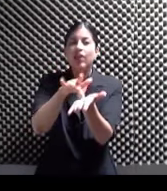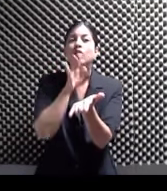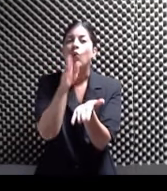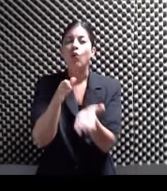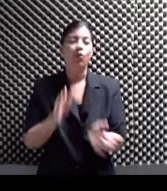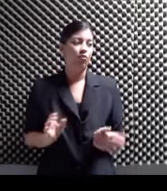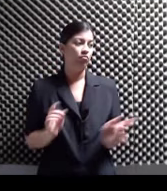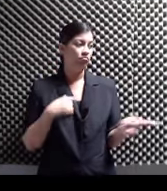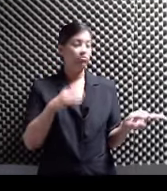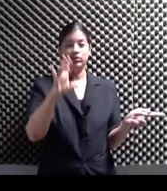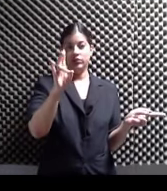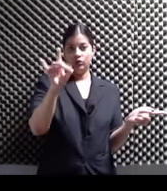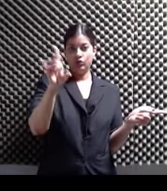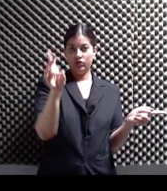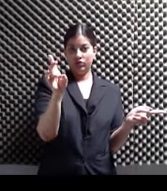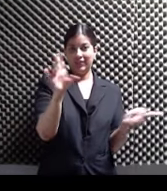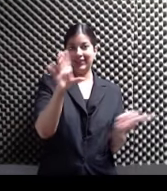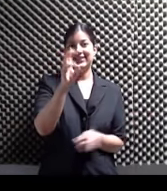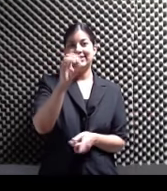mira,